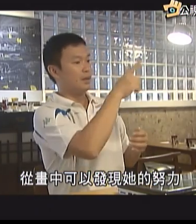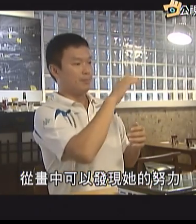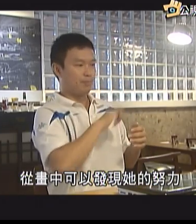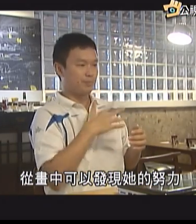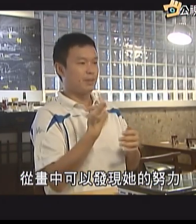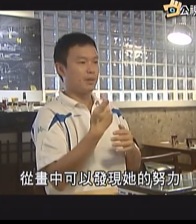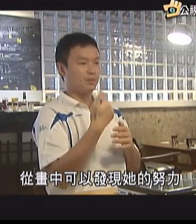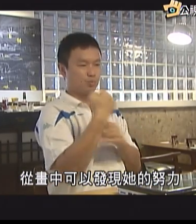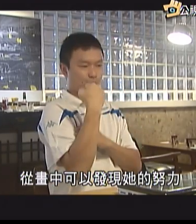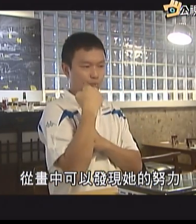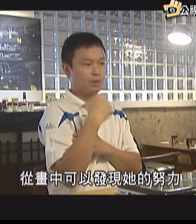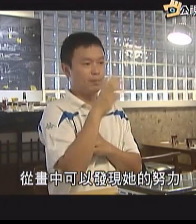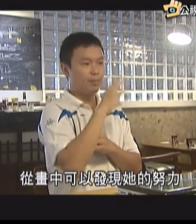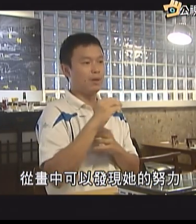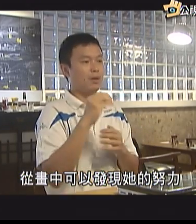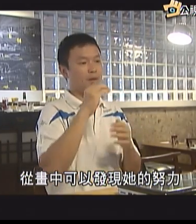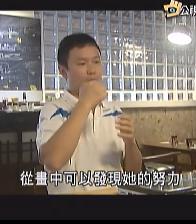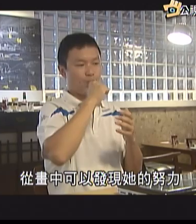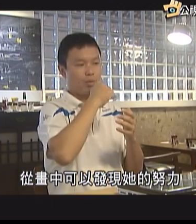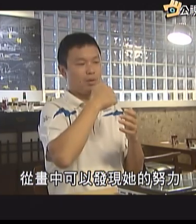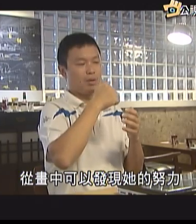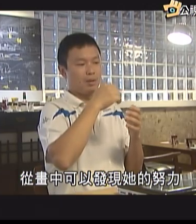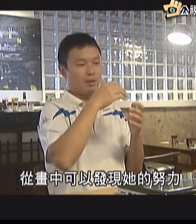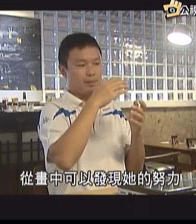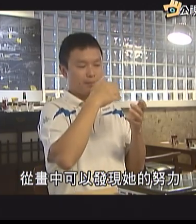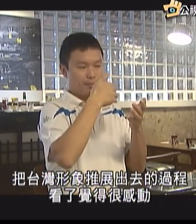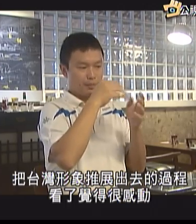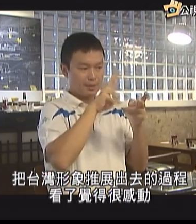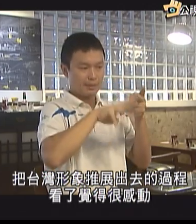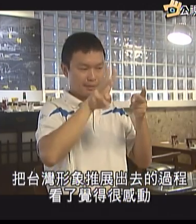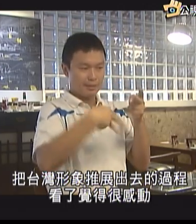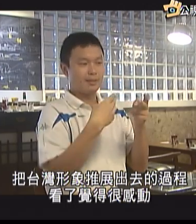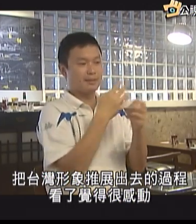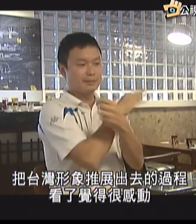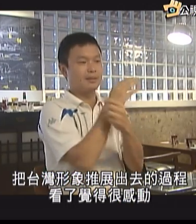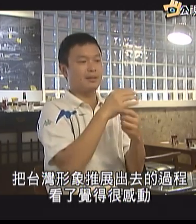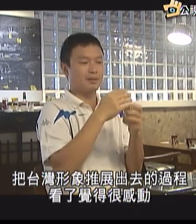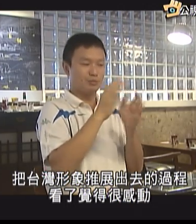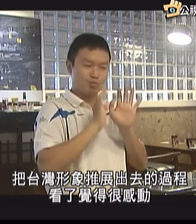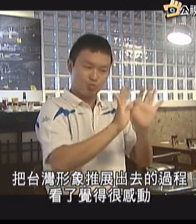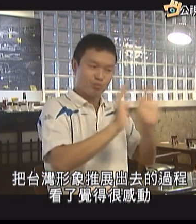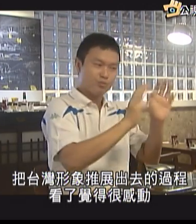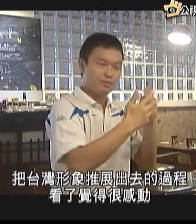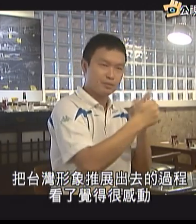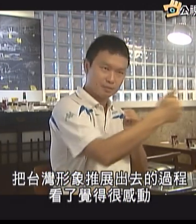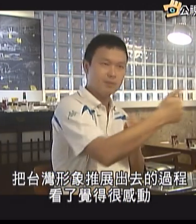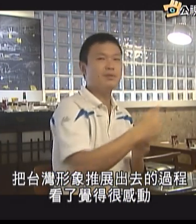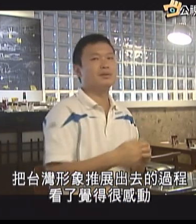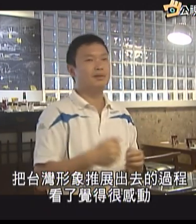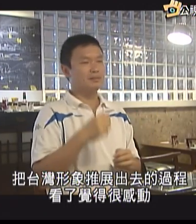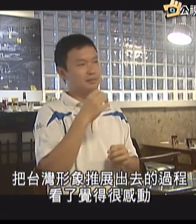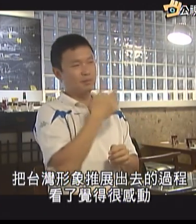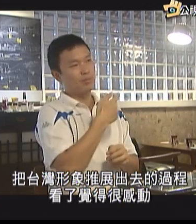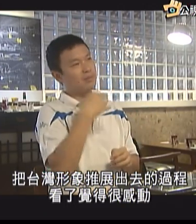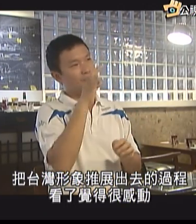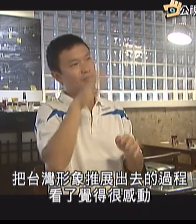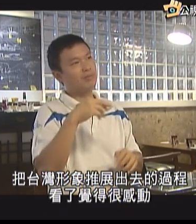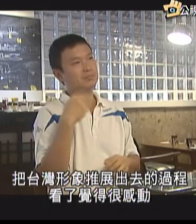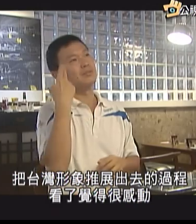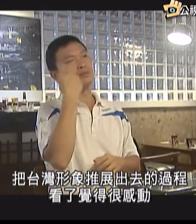中可以发现他的努力把台湾形象推展出去的过程，看了觉